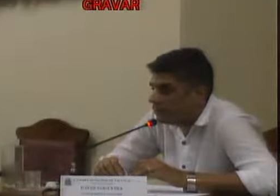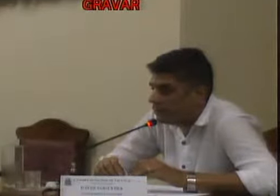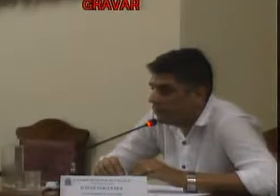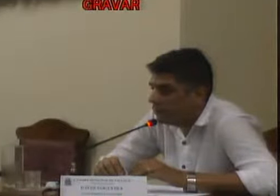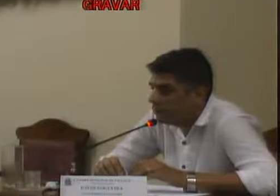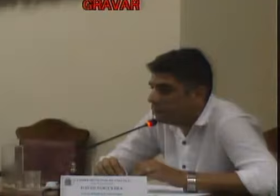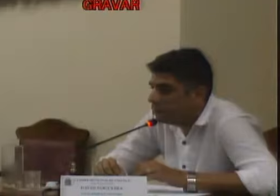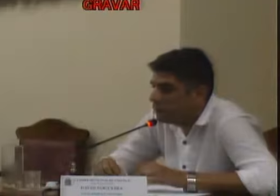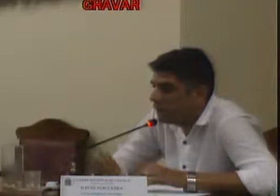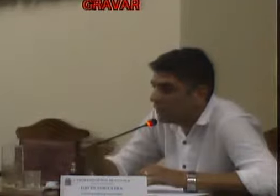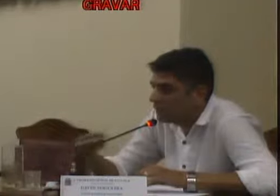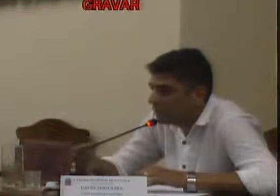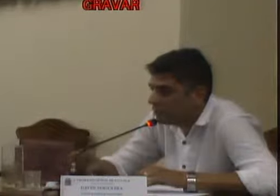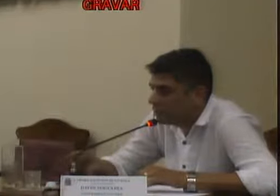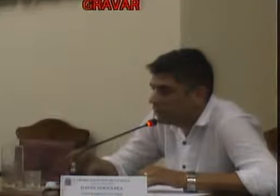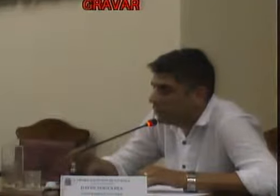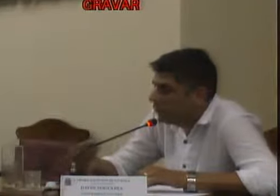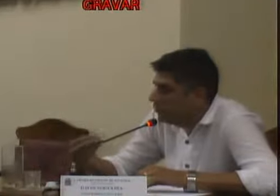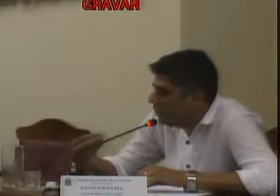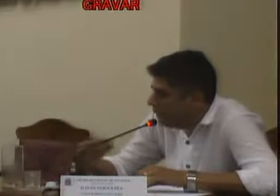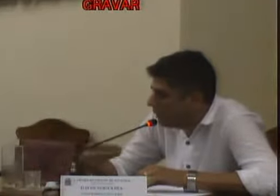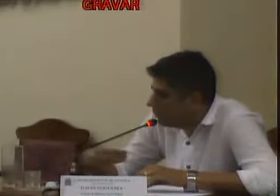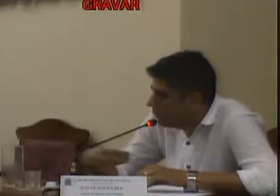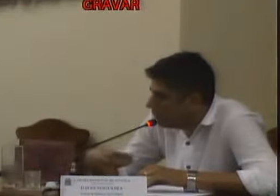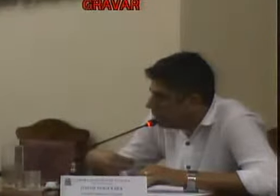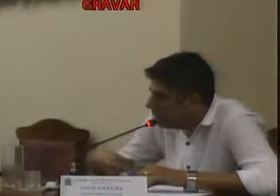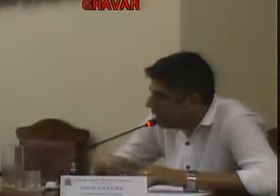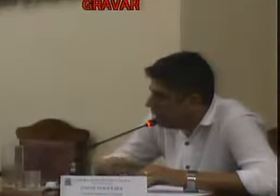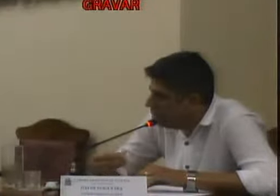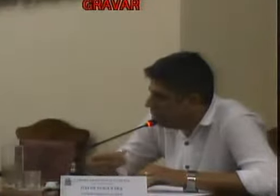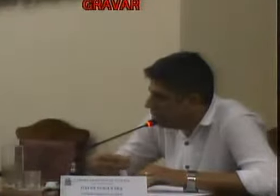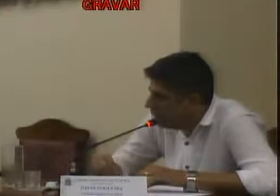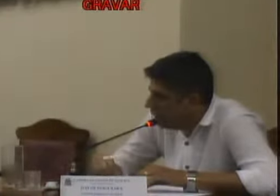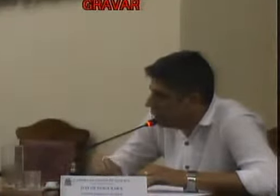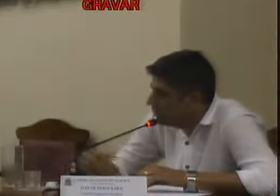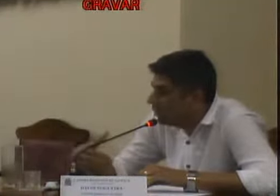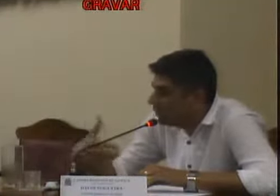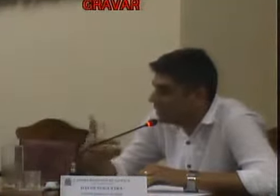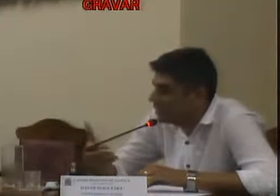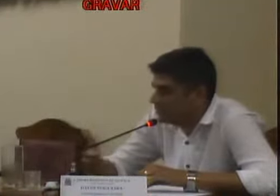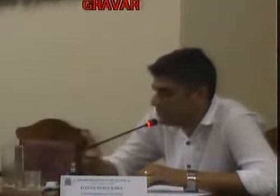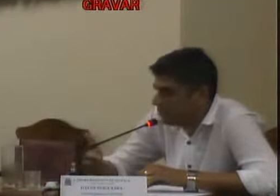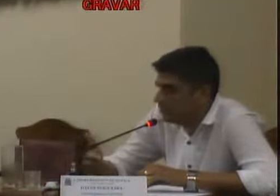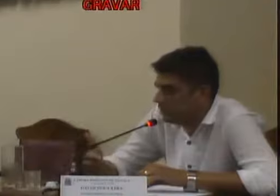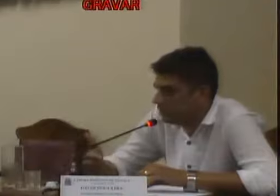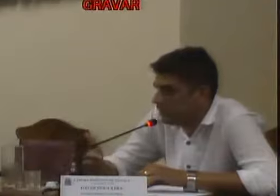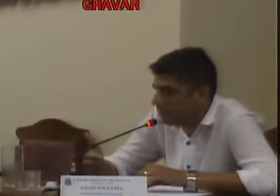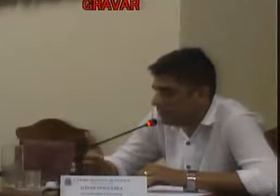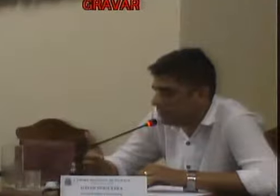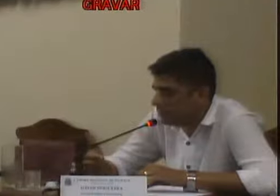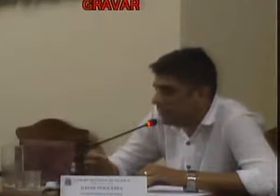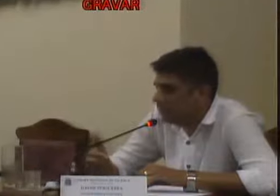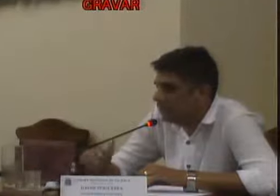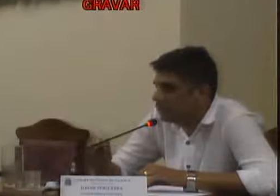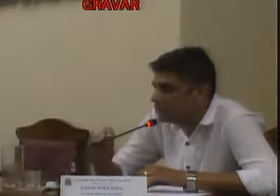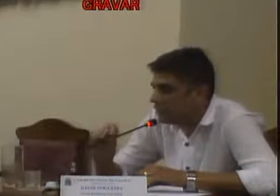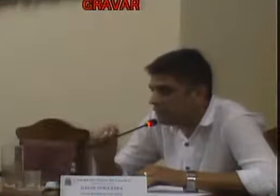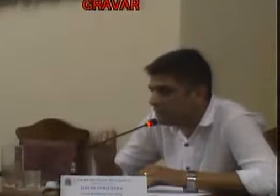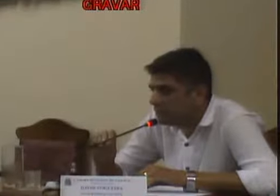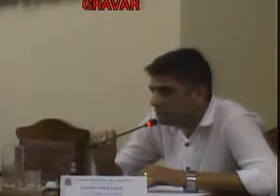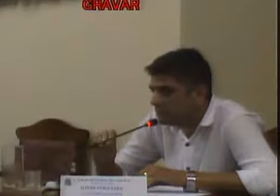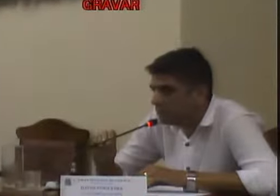agredir de forma muito impactante boa parte do centro da cidade e alguns bairros que dão acesso ao centro da cidade.